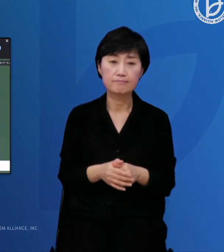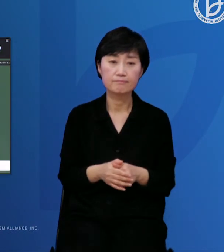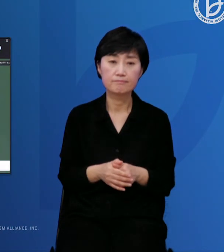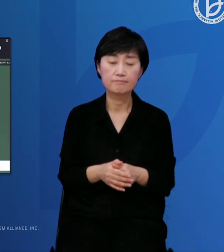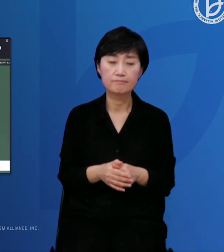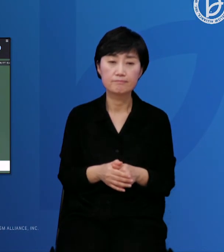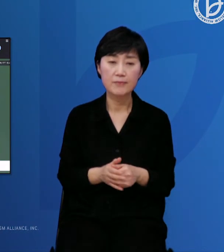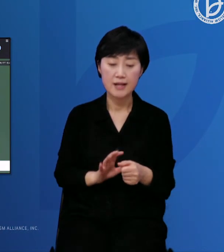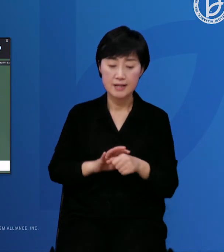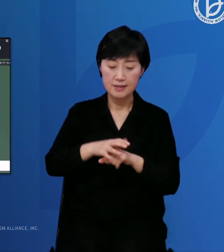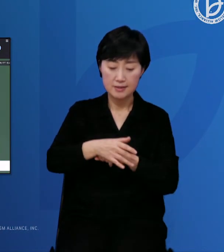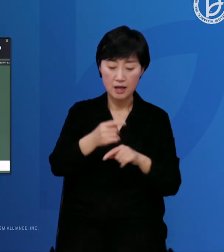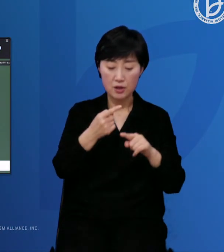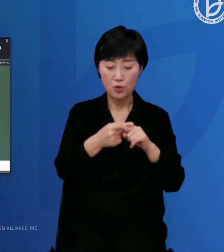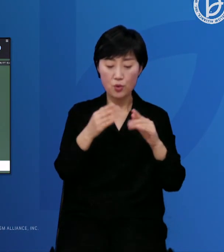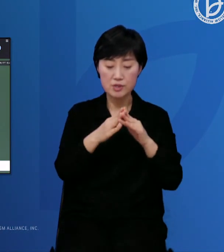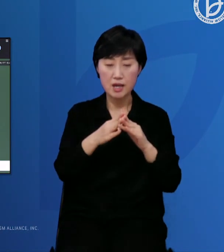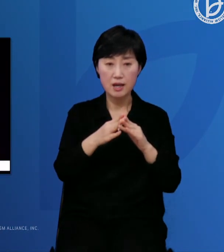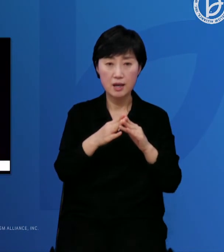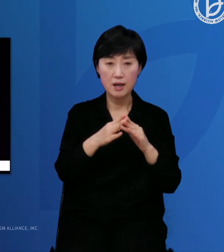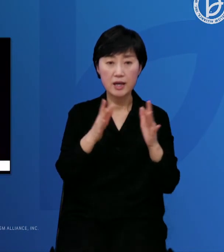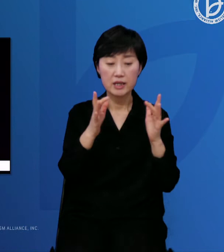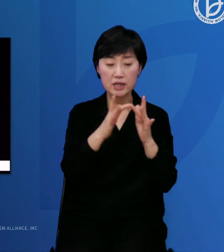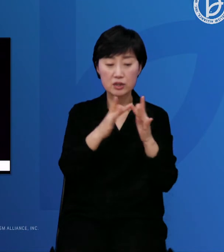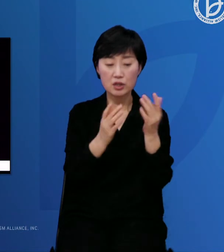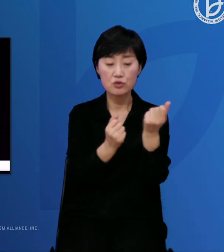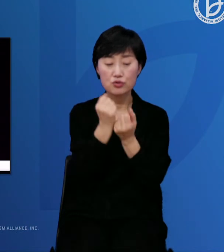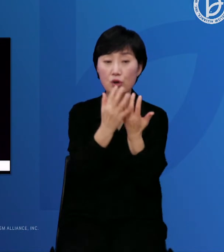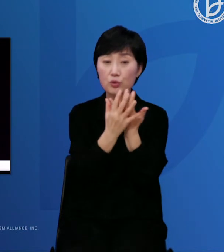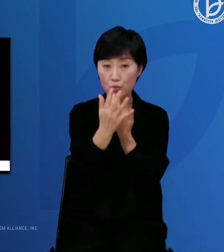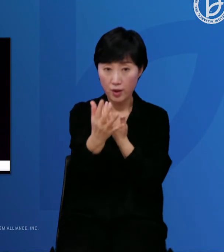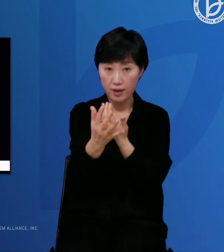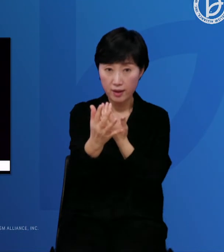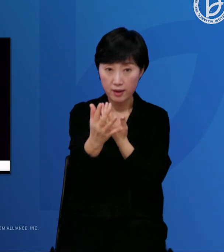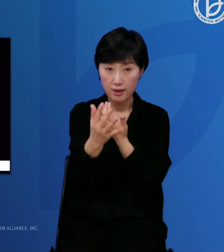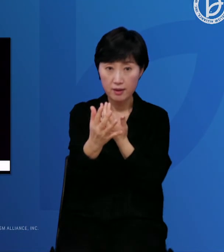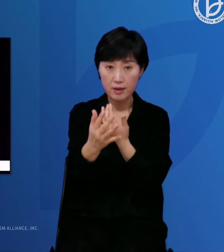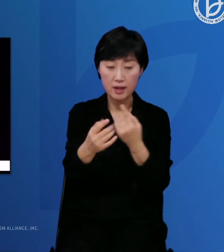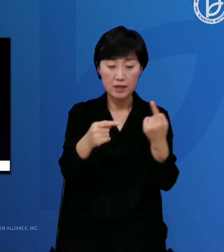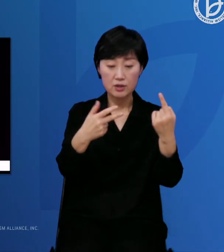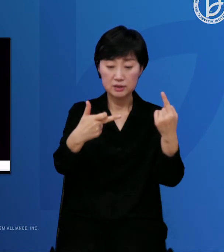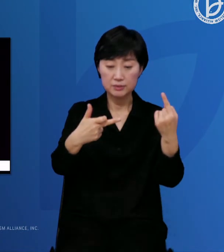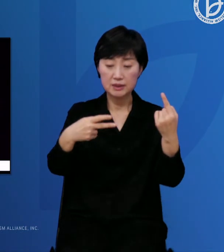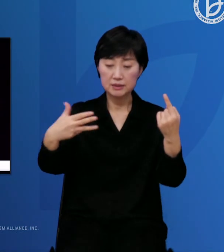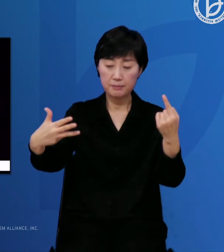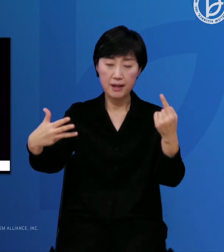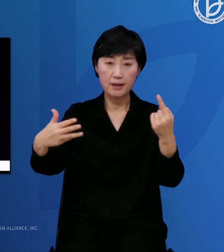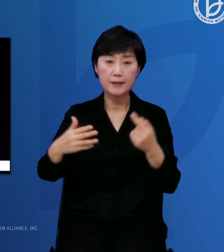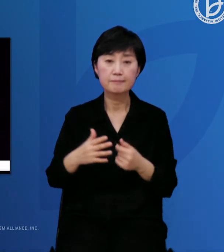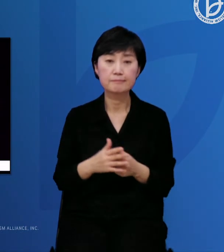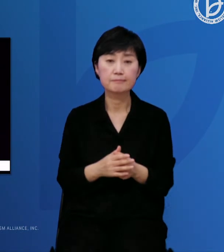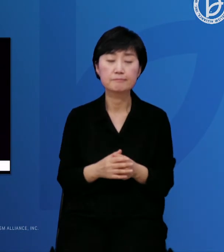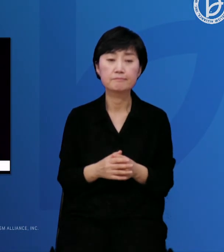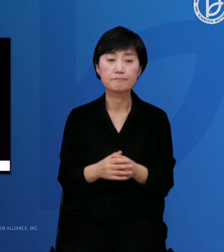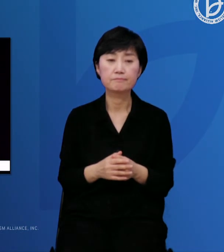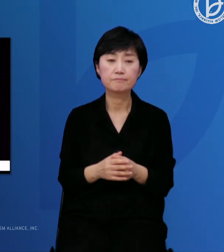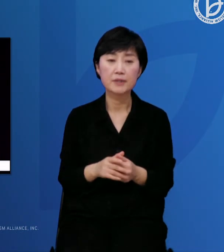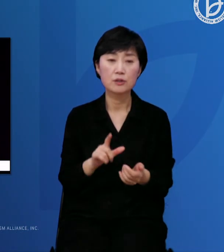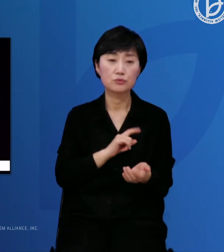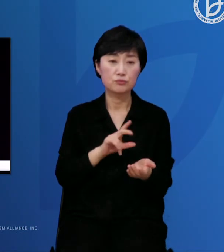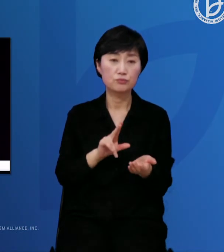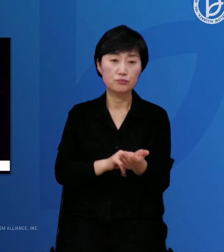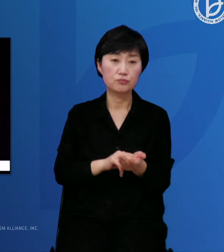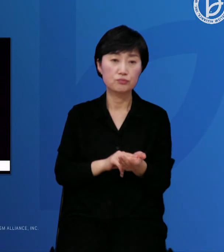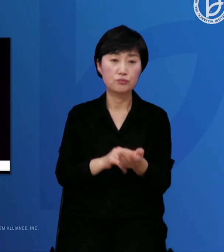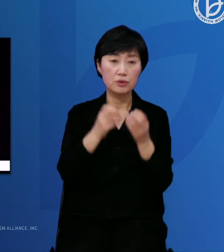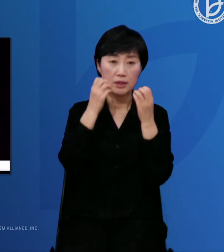2022 세계교사 온라인 수련회가 오는 17일부터 이틀간 열립니다. 이번 수련회는 3가지 책임이라는